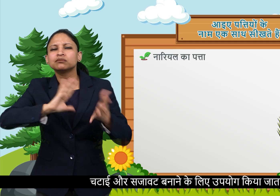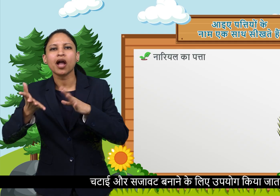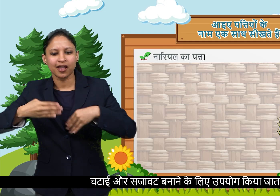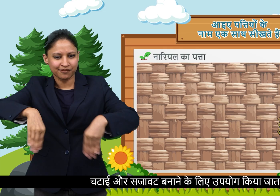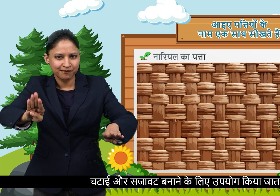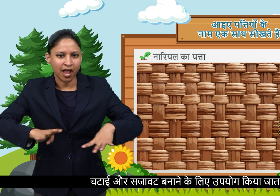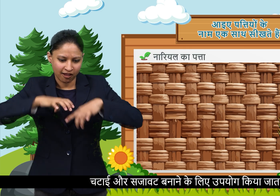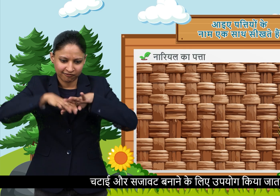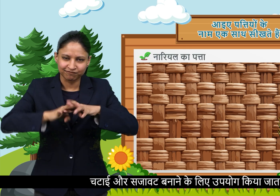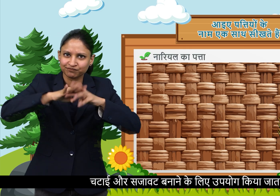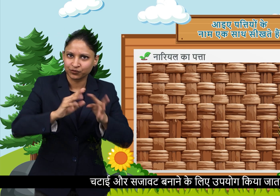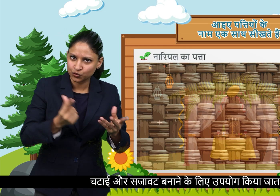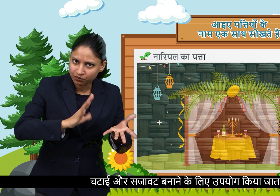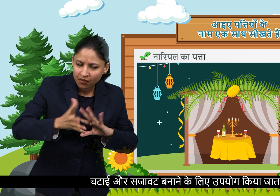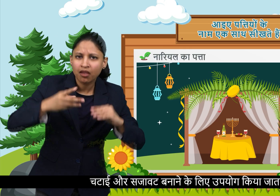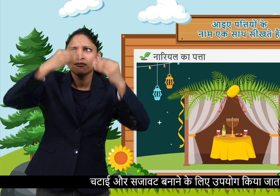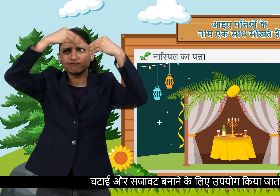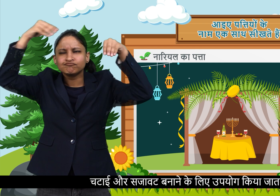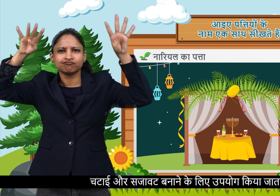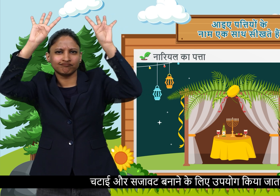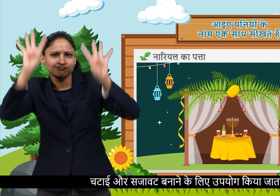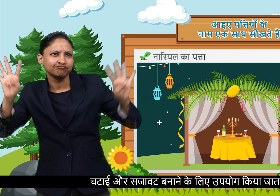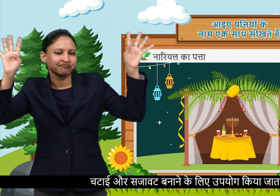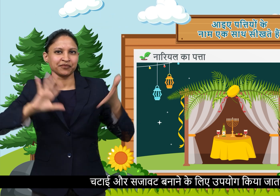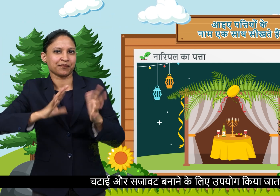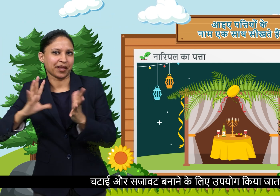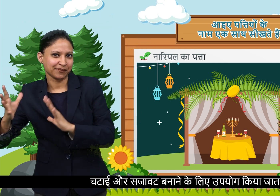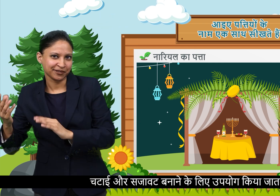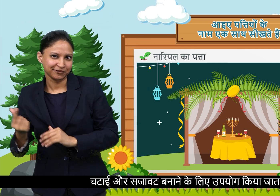चटाई और सजावट बनाने के लिए उपयोग किया जाता है।